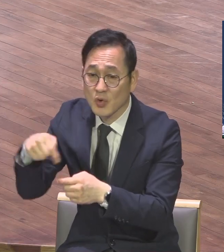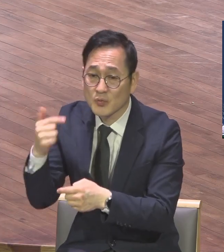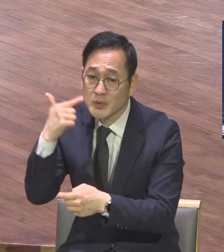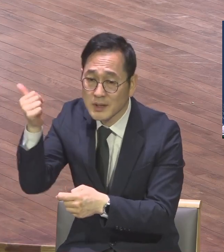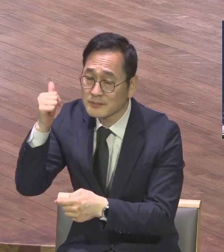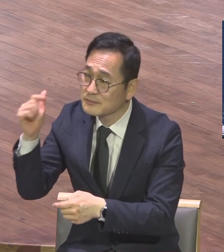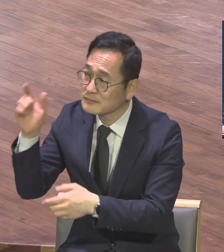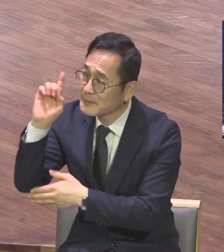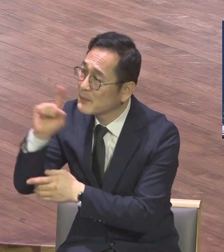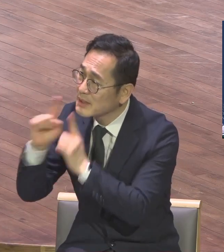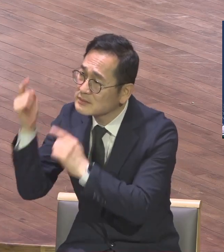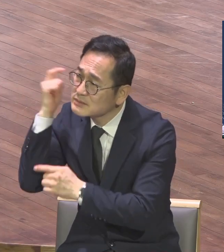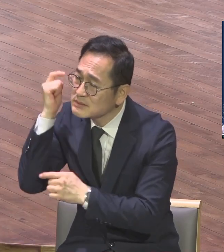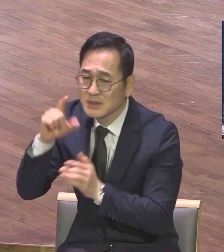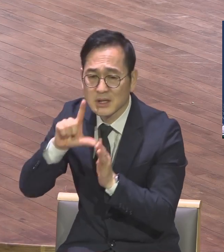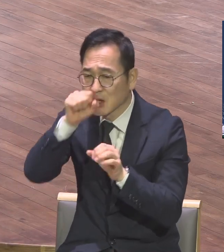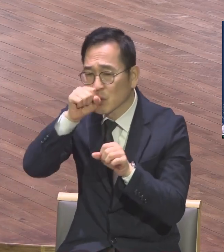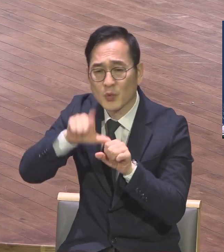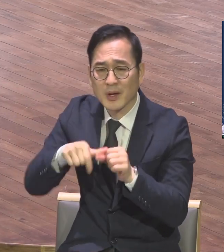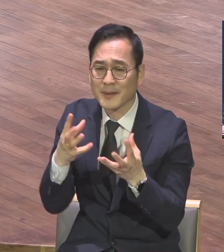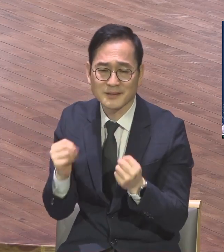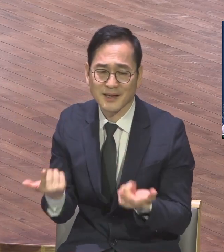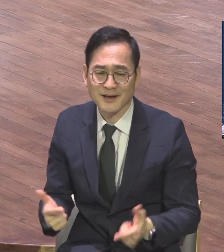아, 그래서